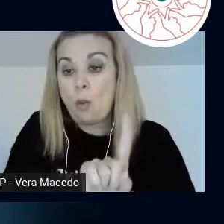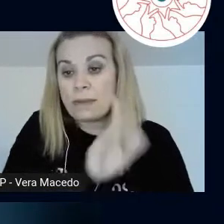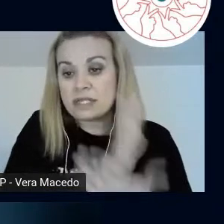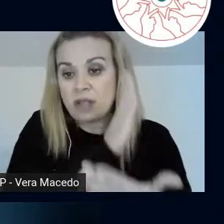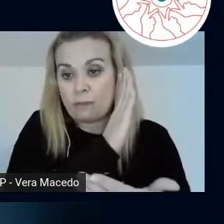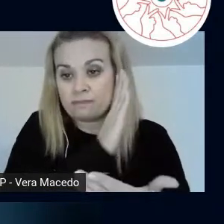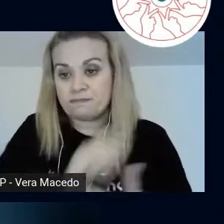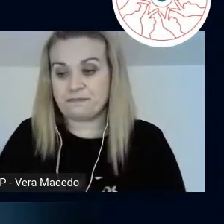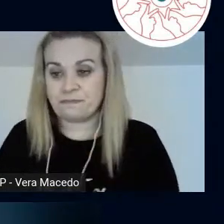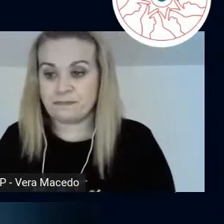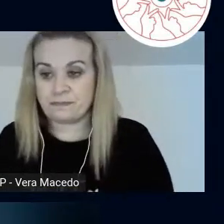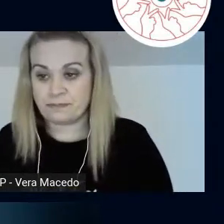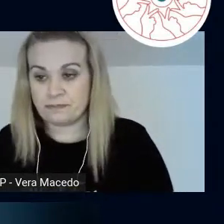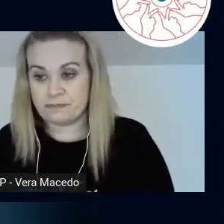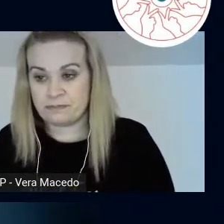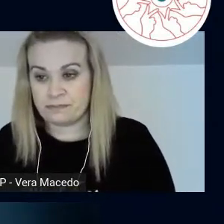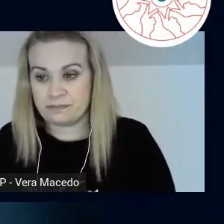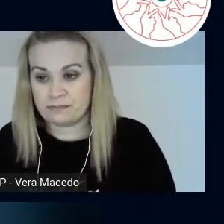favor.